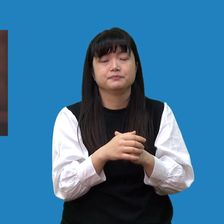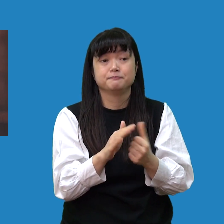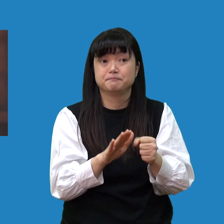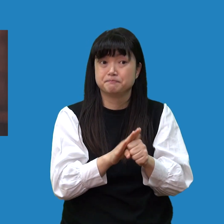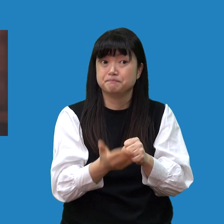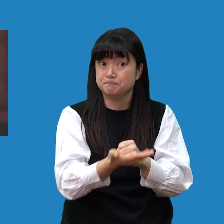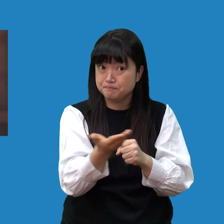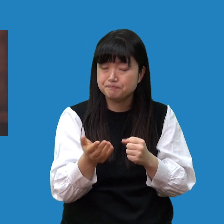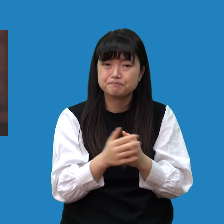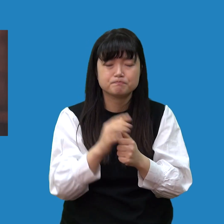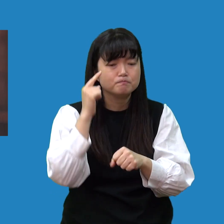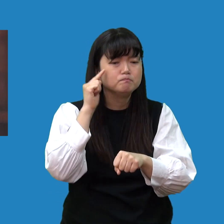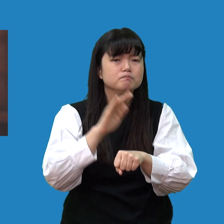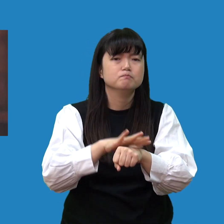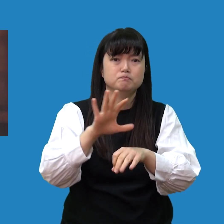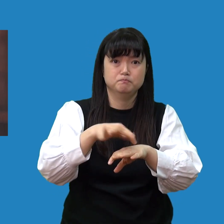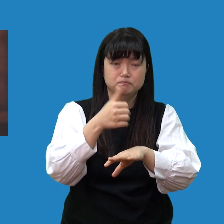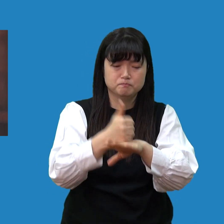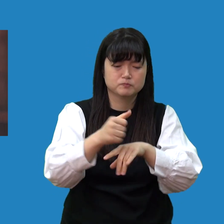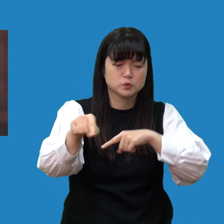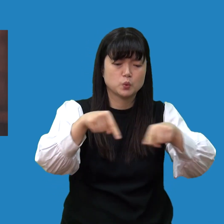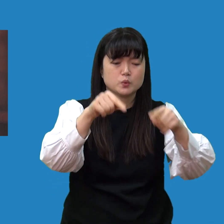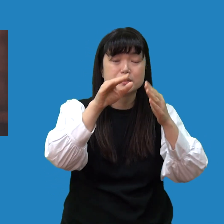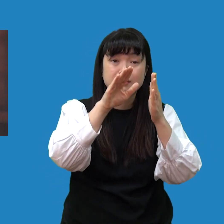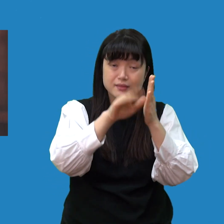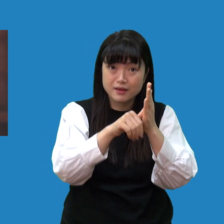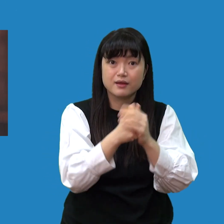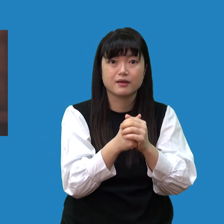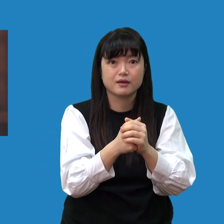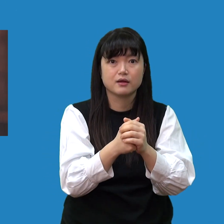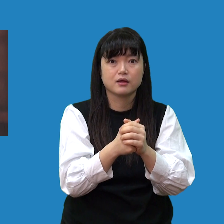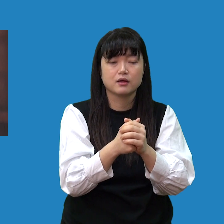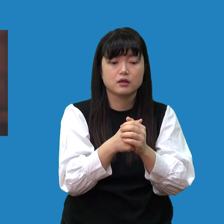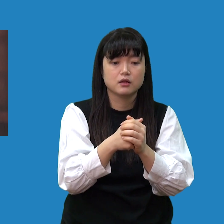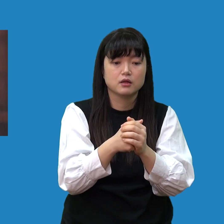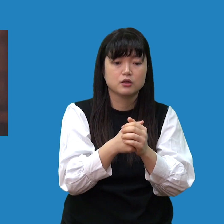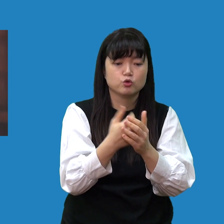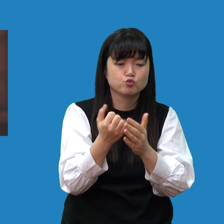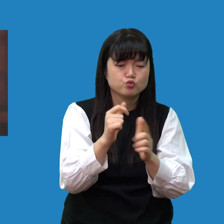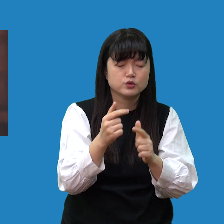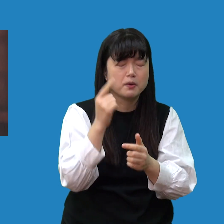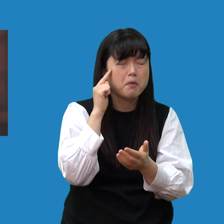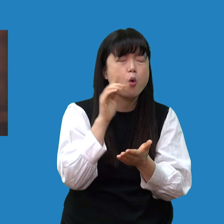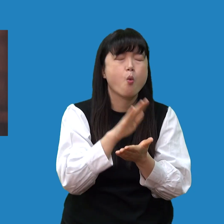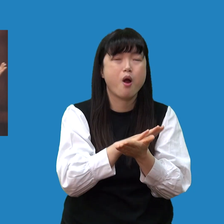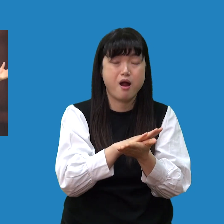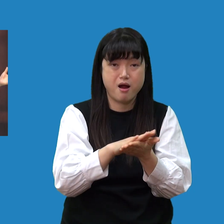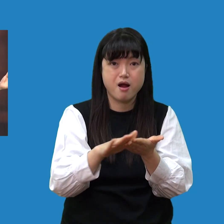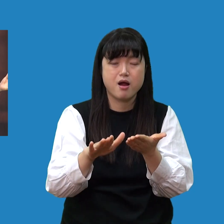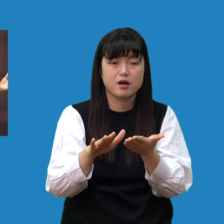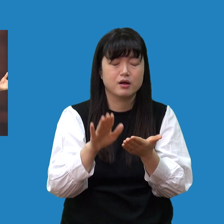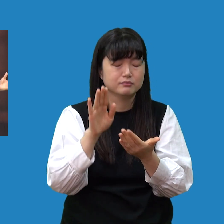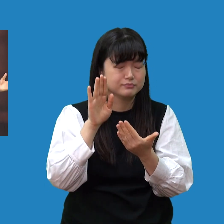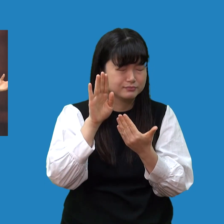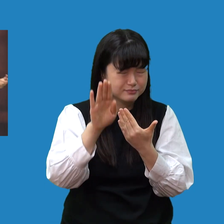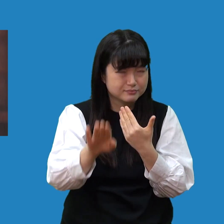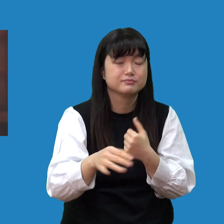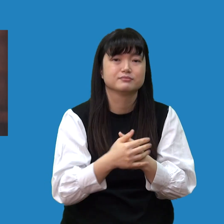사랑하는 여러분, 솔로몬이 통치하던 나라가 누릴 수 있었던 놀라운 평화, 이 평화는